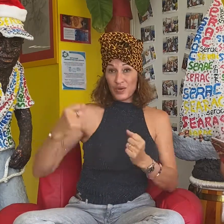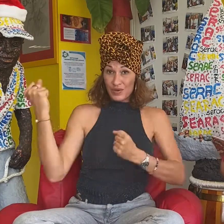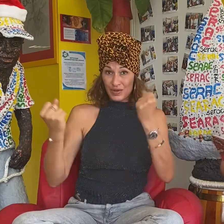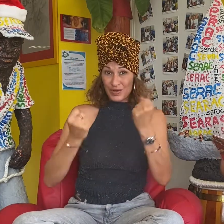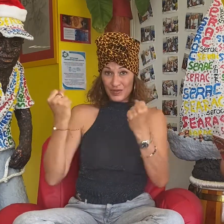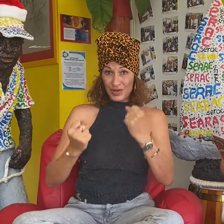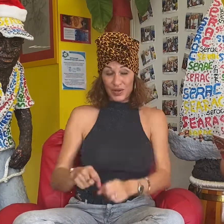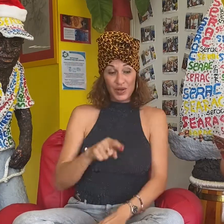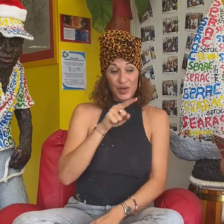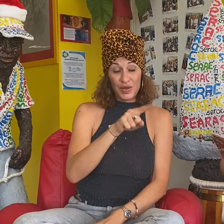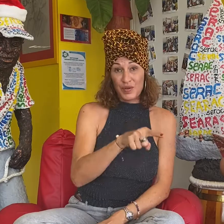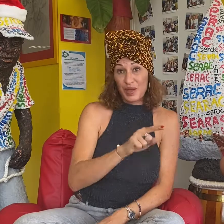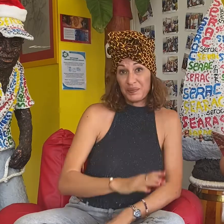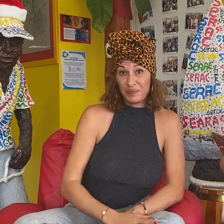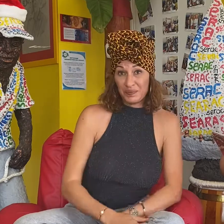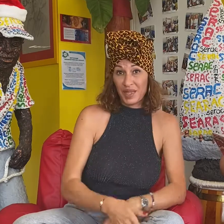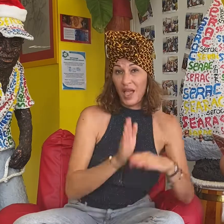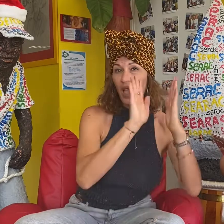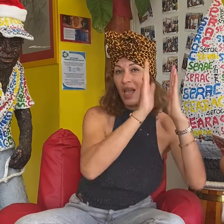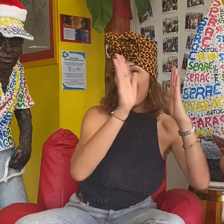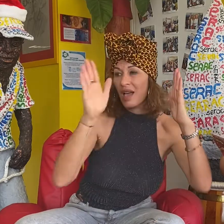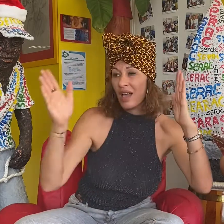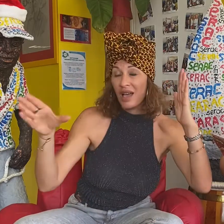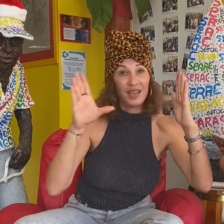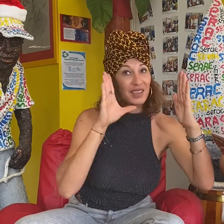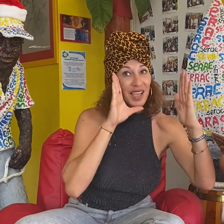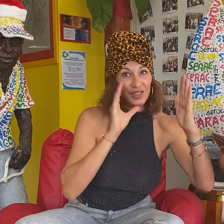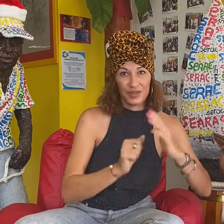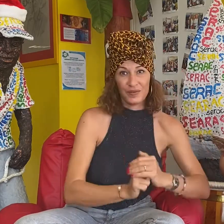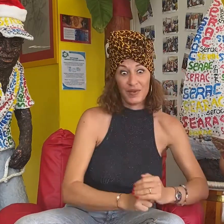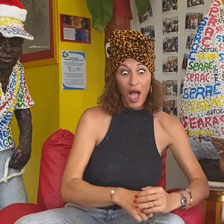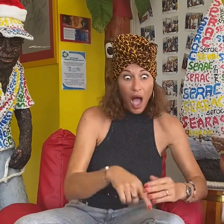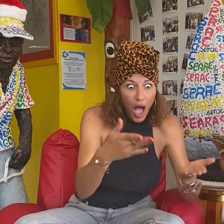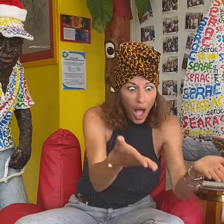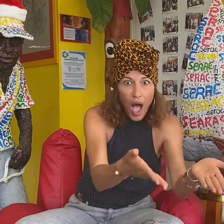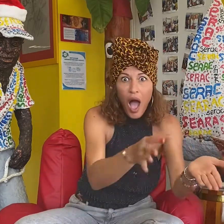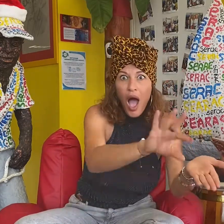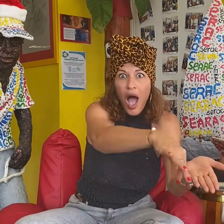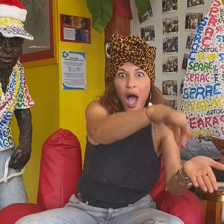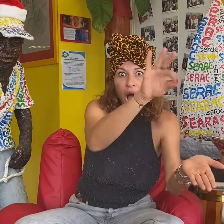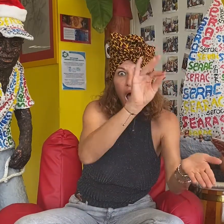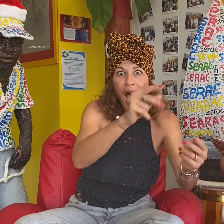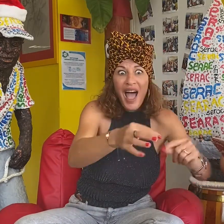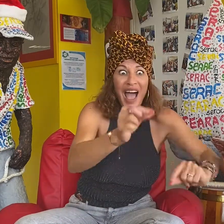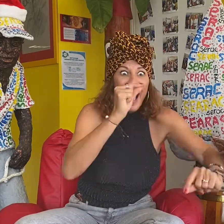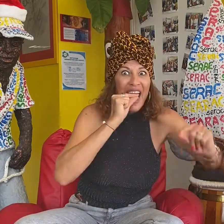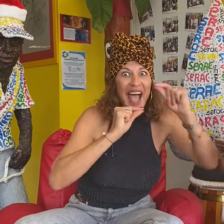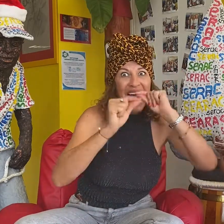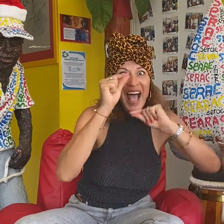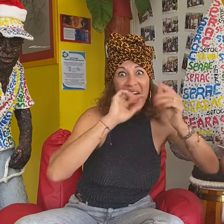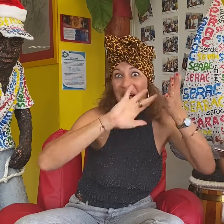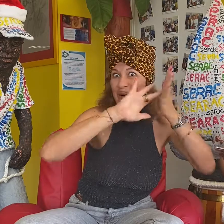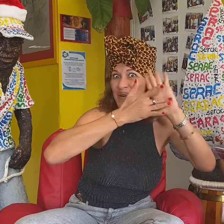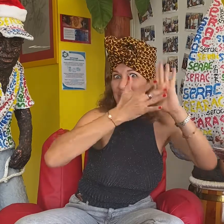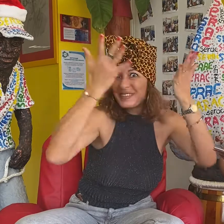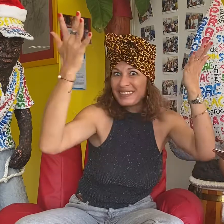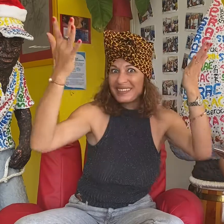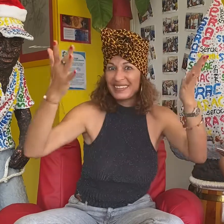Pili range sa chambre et retrouve sa dinette entière.